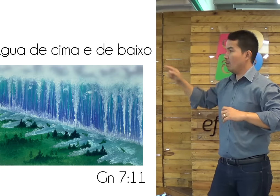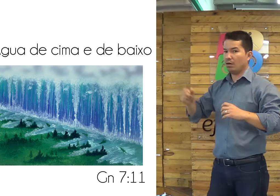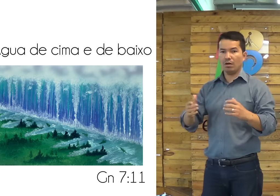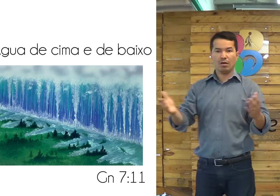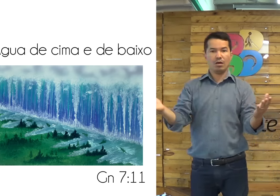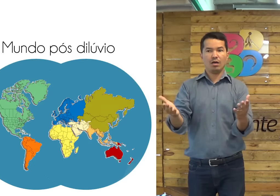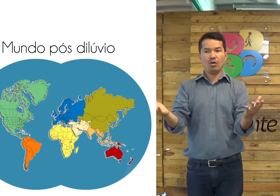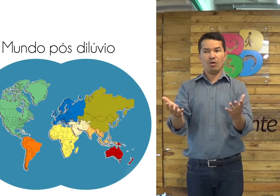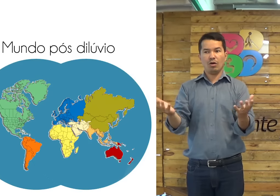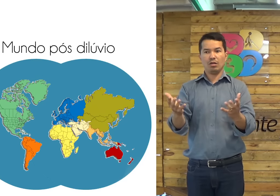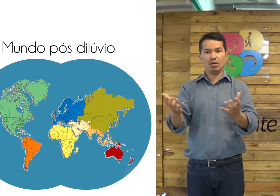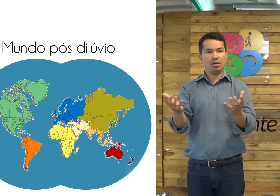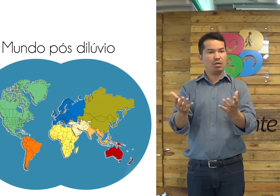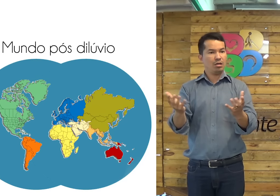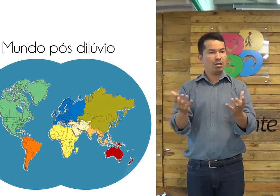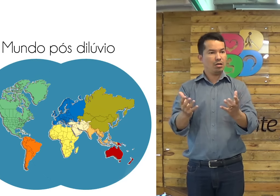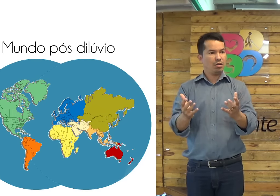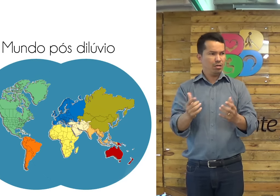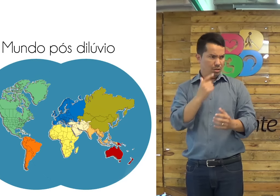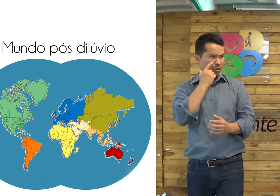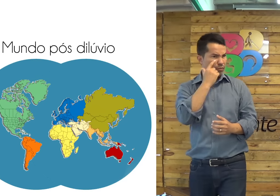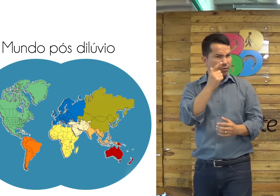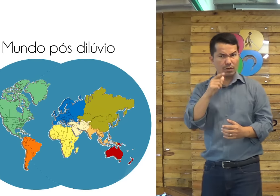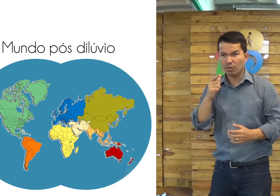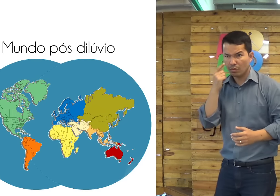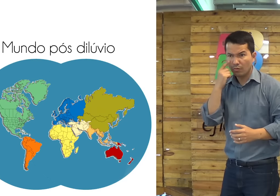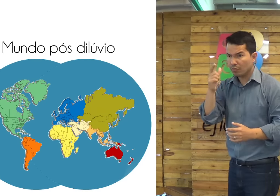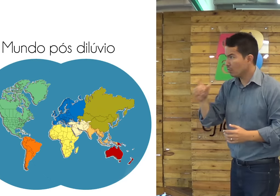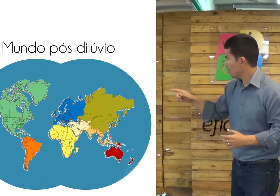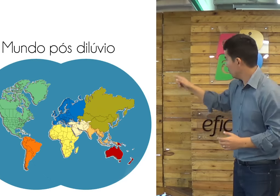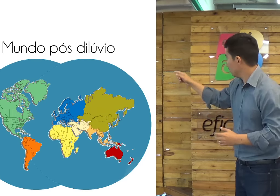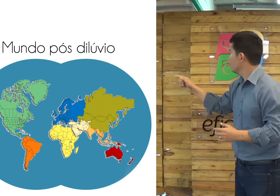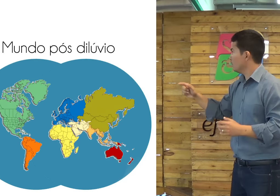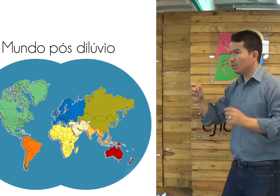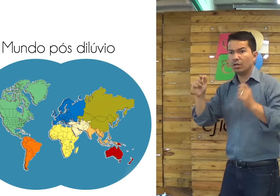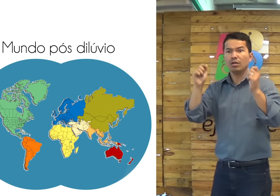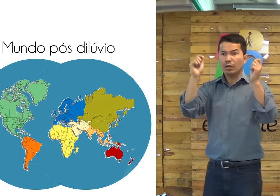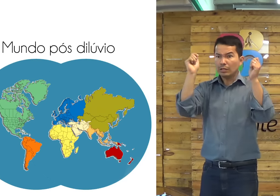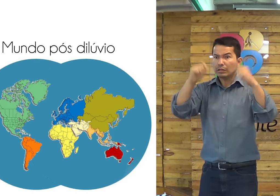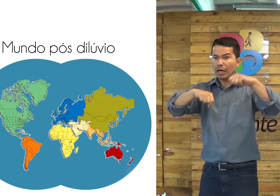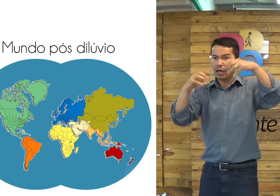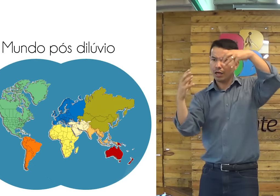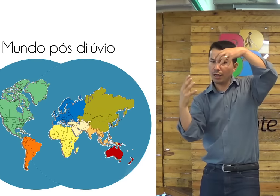né e agora né se você olhar o mapa ele é